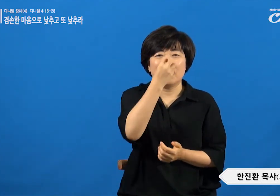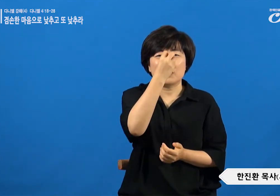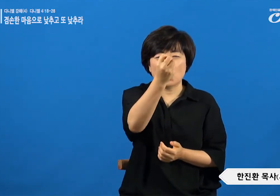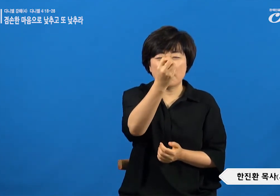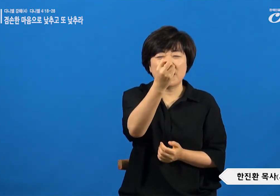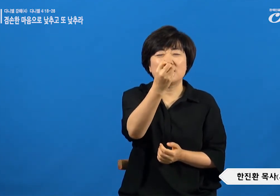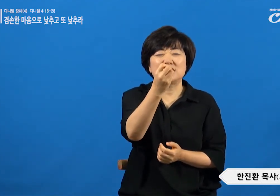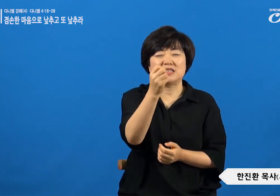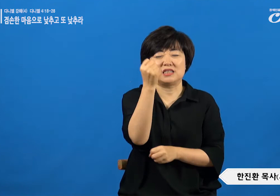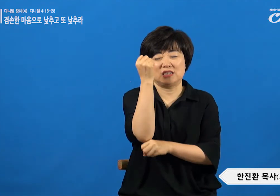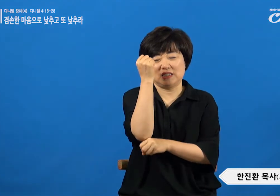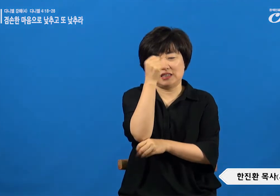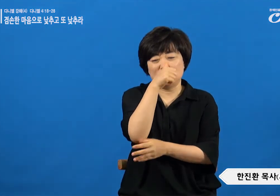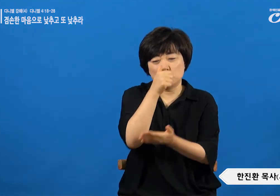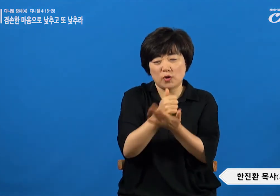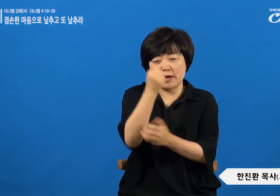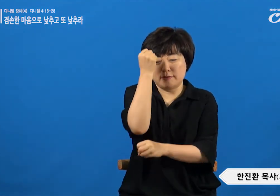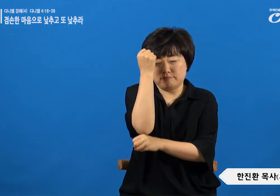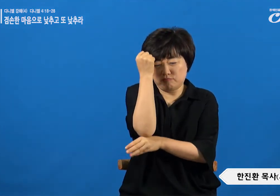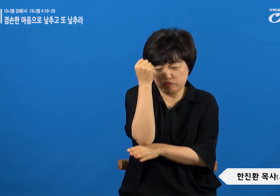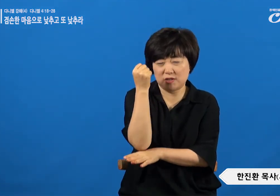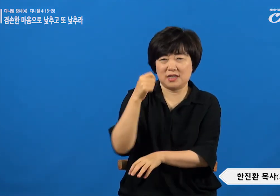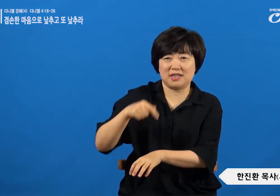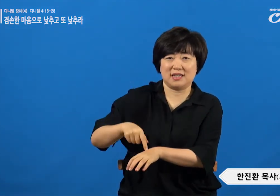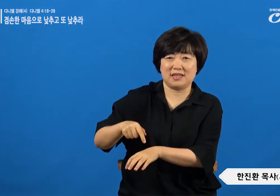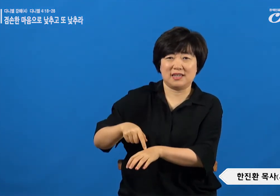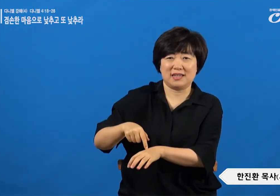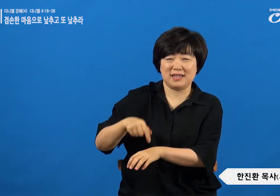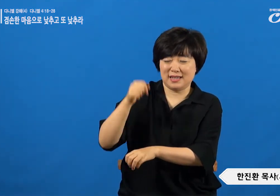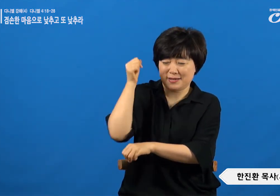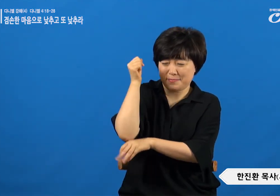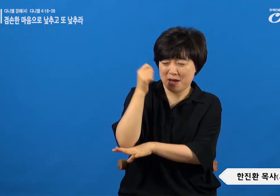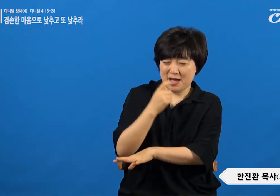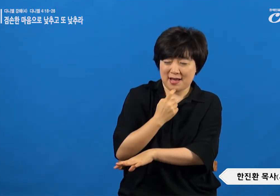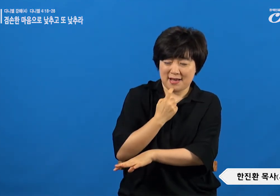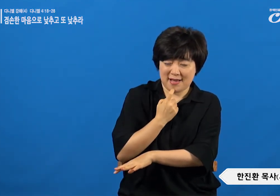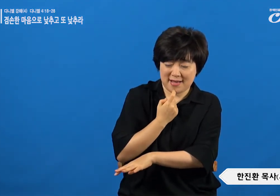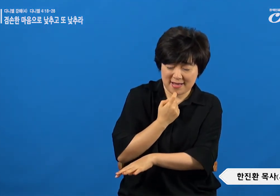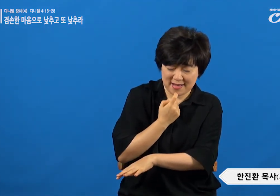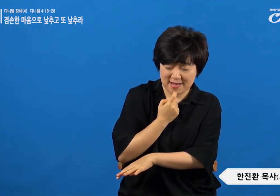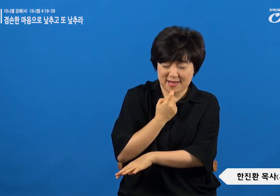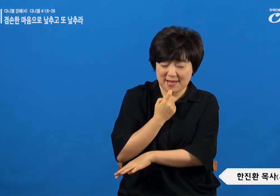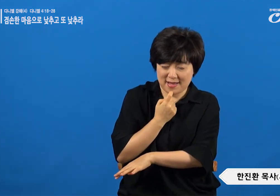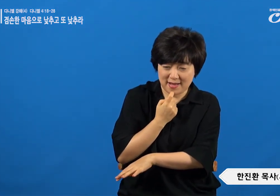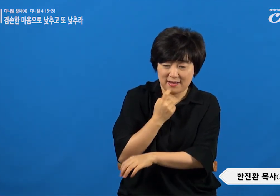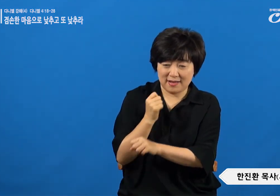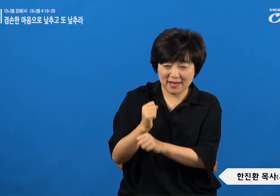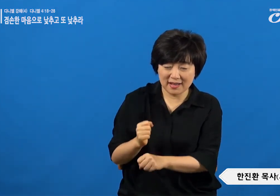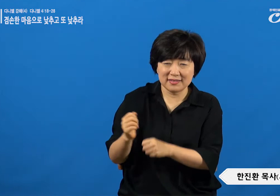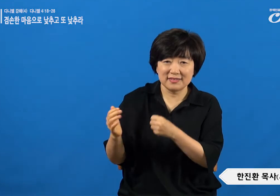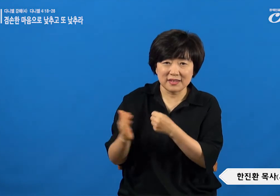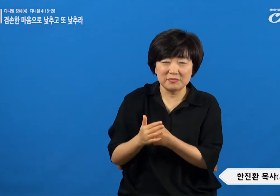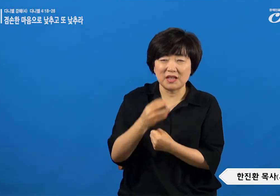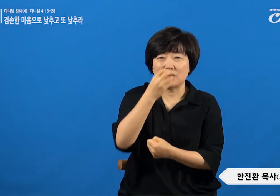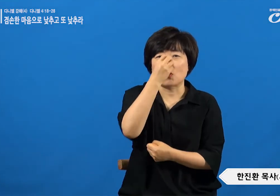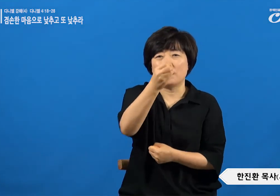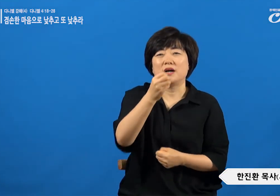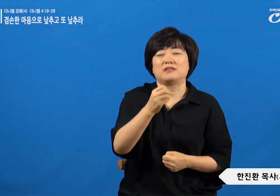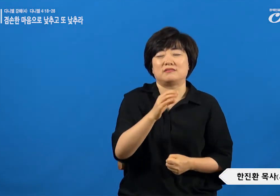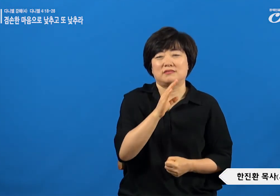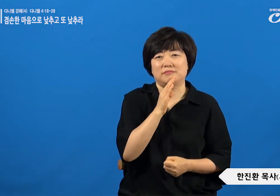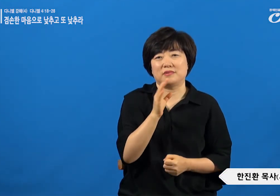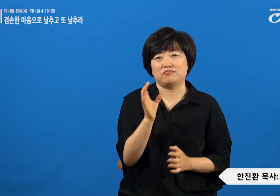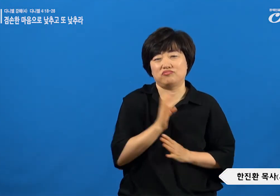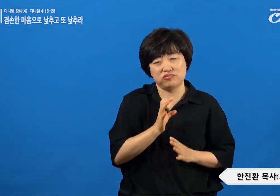교만이 죄의 뿌리고, 그리고 그 뿌리가 지독하게 끈질기기 때문에 그래서 교만이 무서운 것입니다.